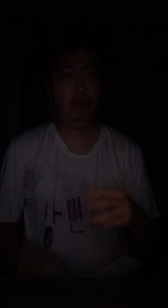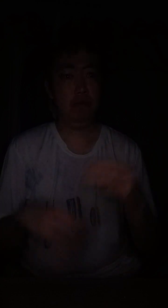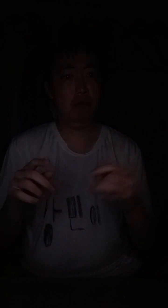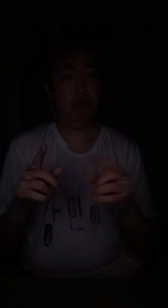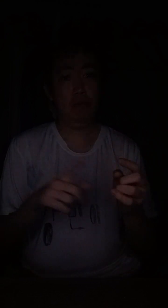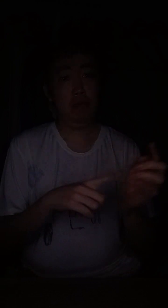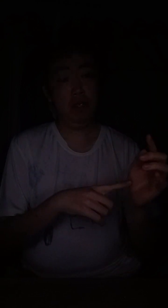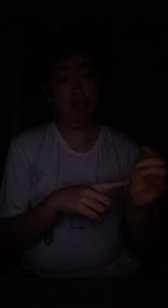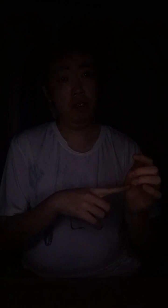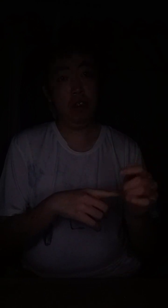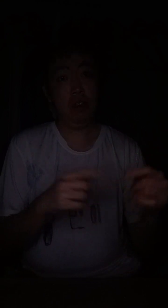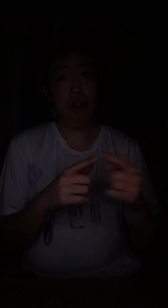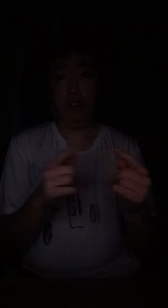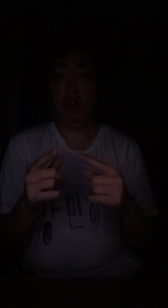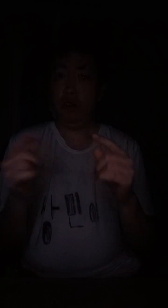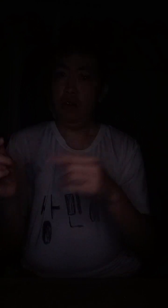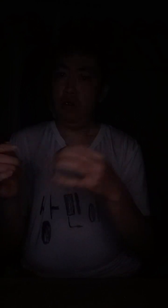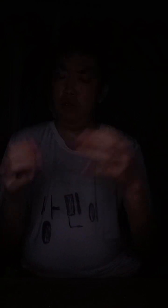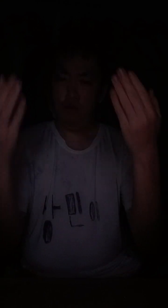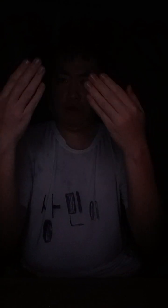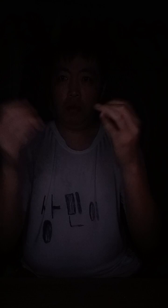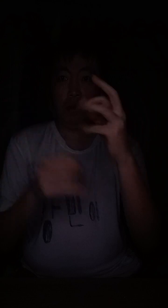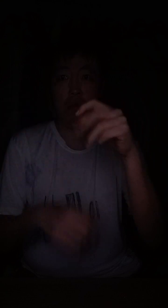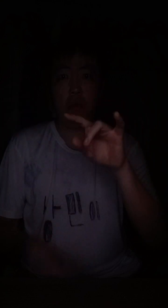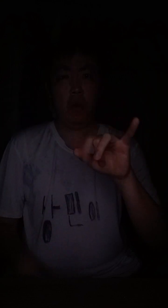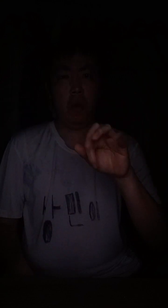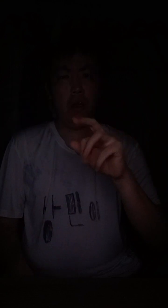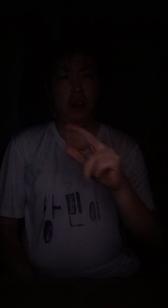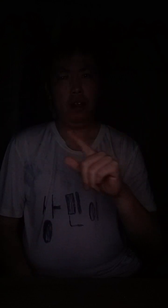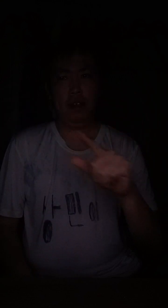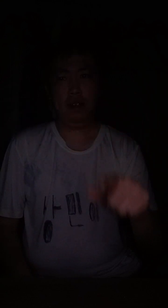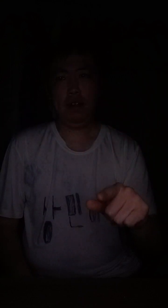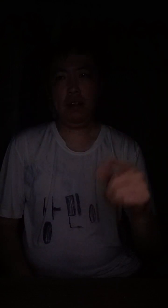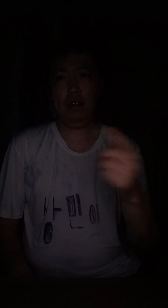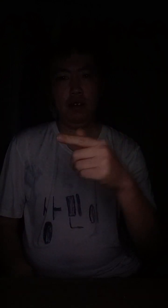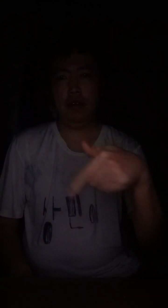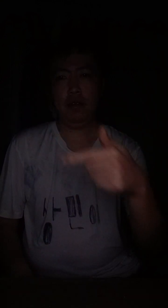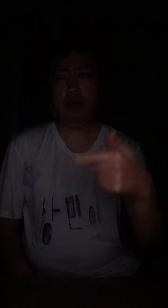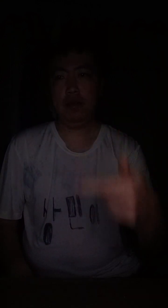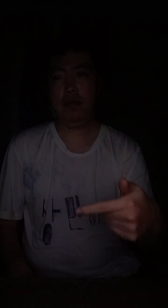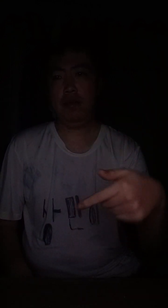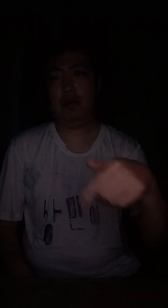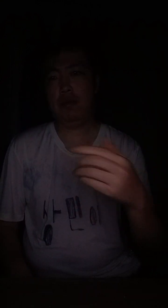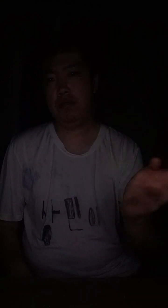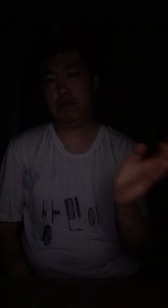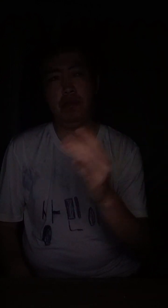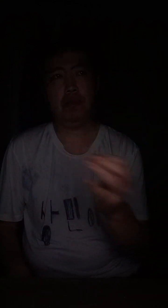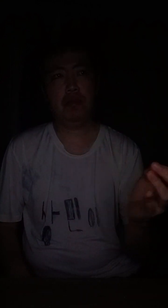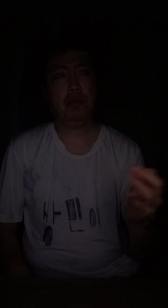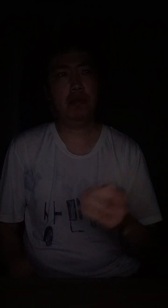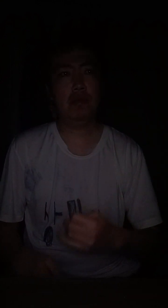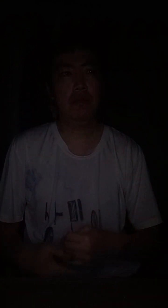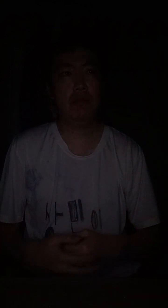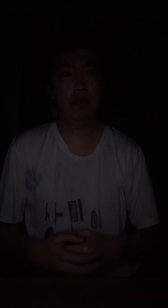단속에 나서지만 작정하고 숨긴 최신형 몰카를 찾는 데는 탐지기 성능 등이 역부족인 겁니다. 전문가들은